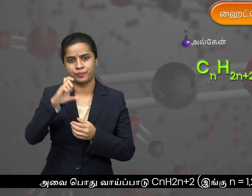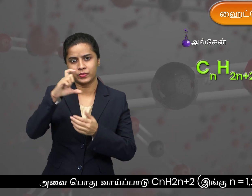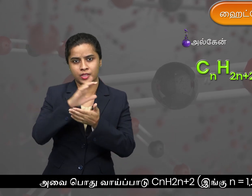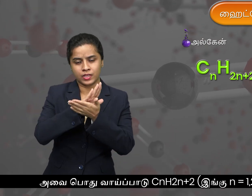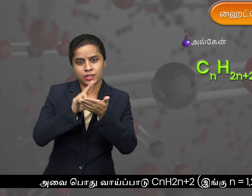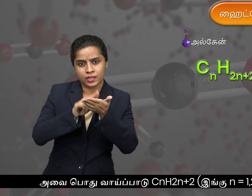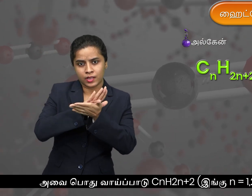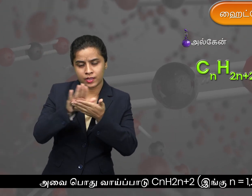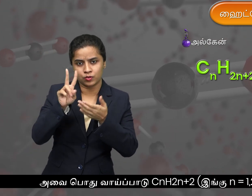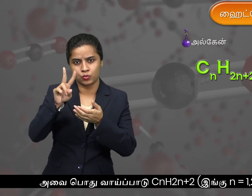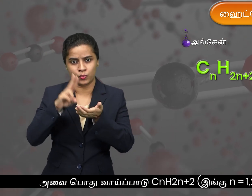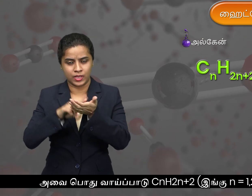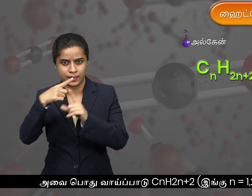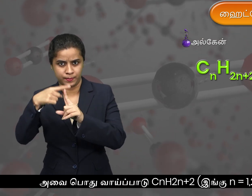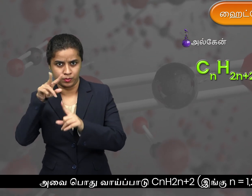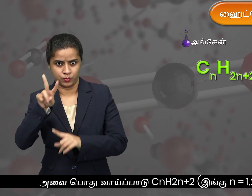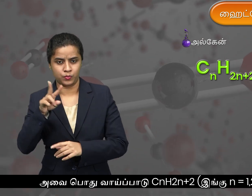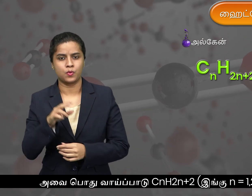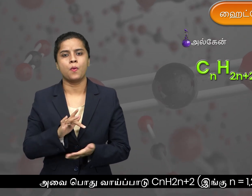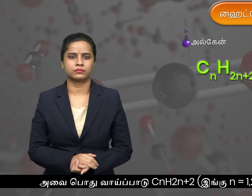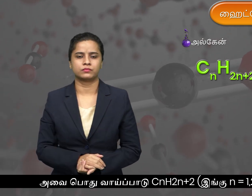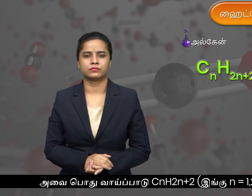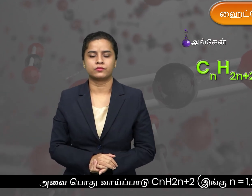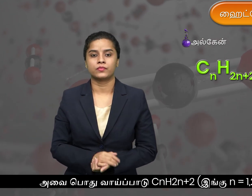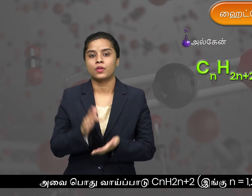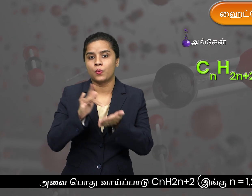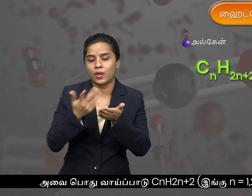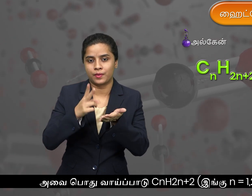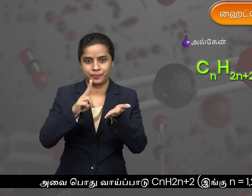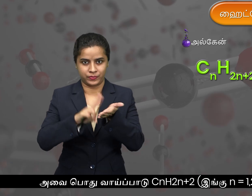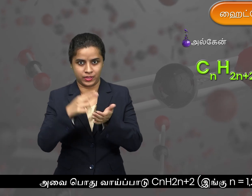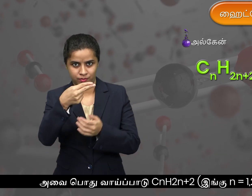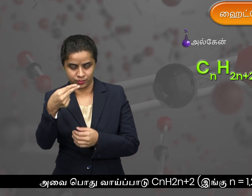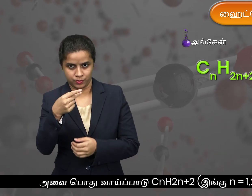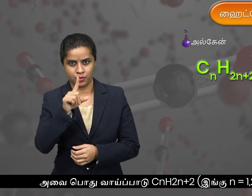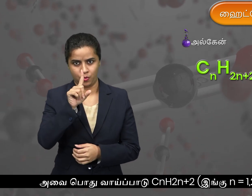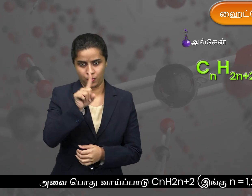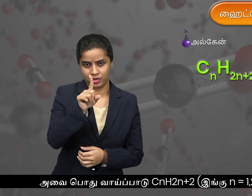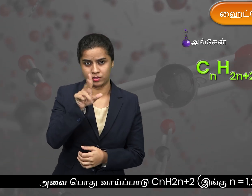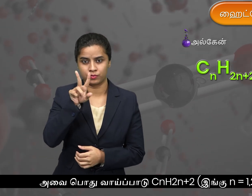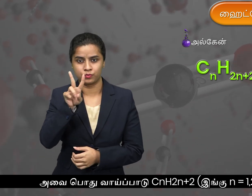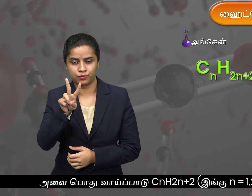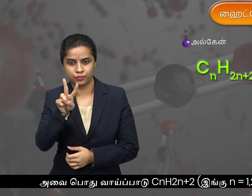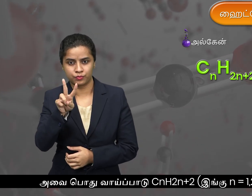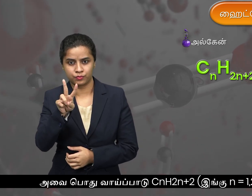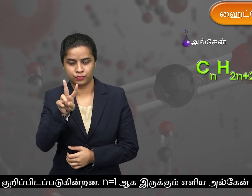CnH2n-2, அதாவது இங்கு n ஈடு 1, 2, 3 தொடர்ச்சி